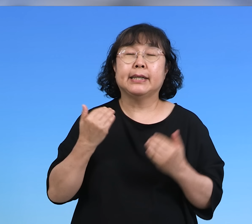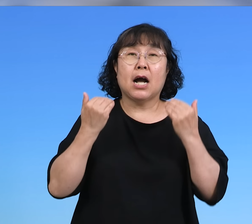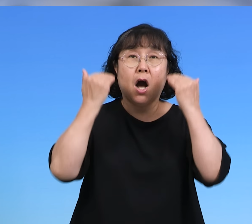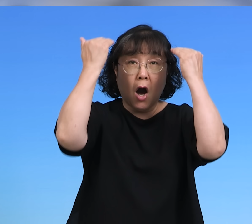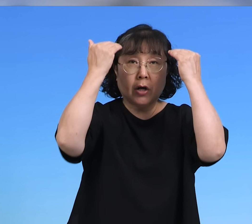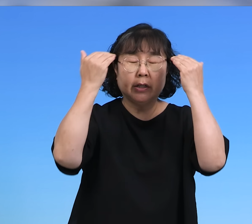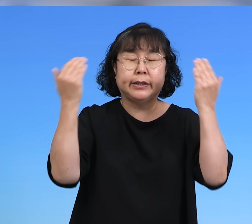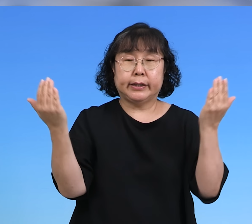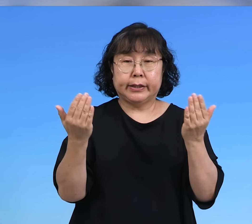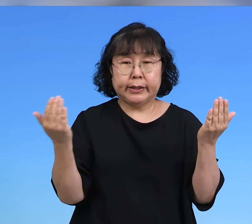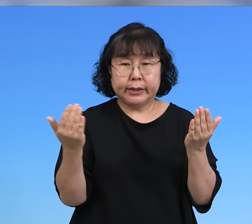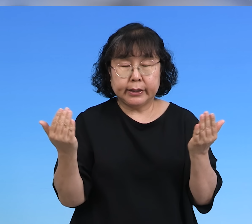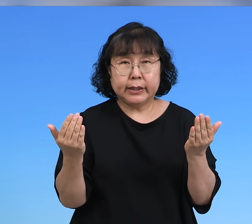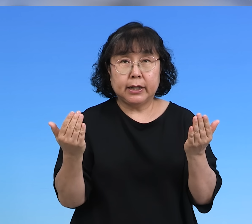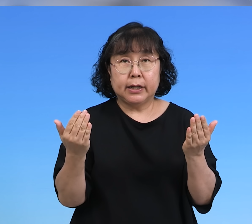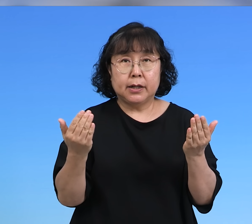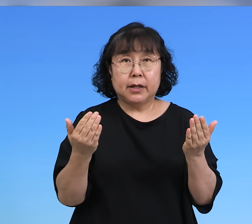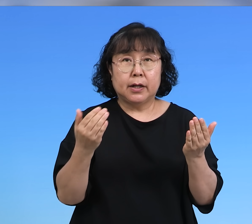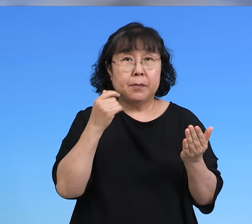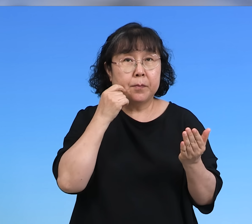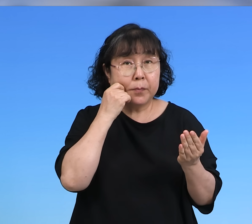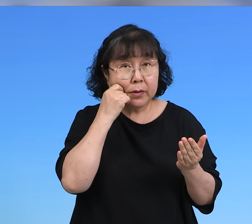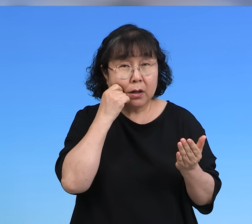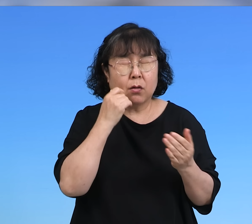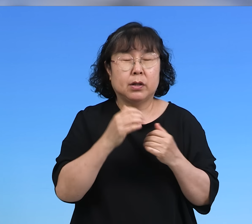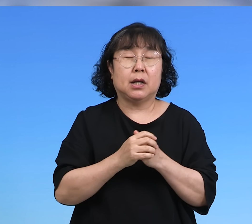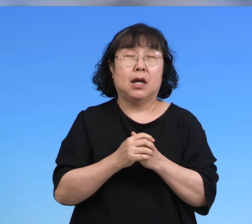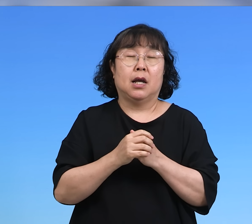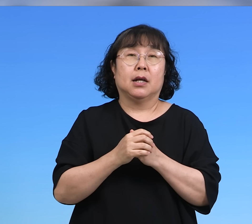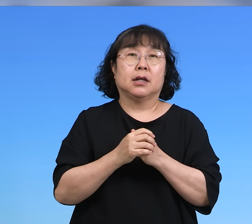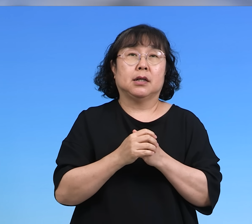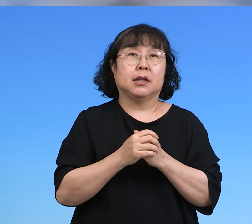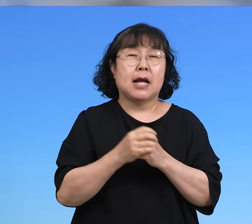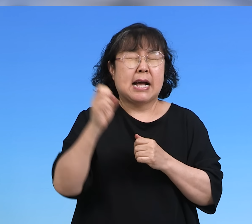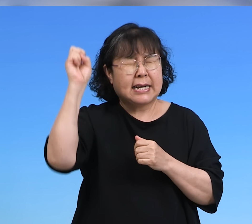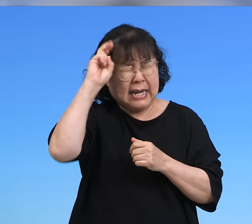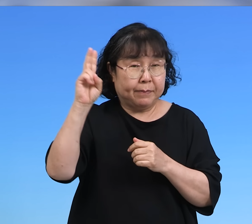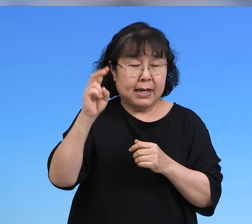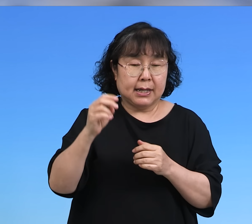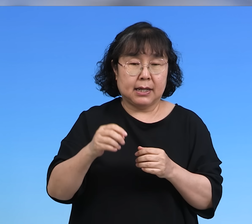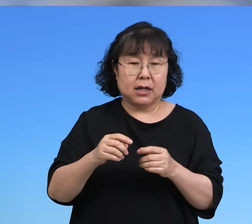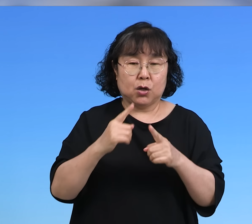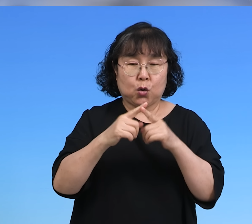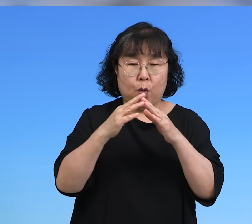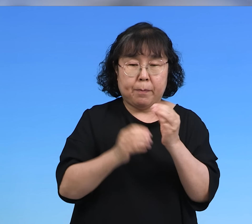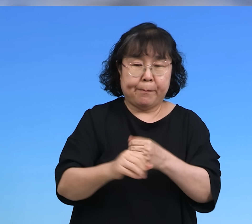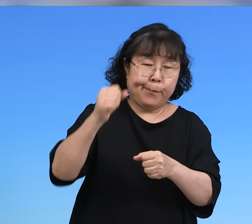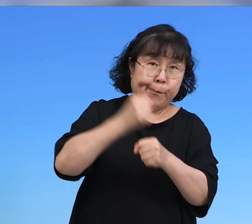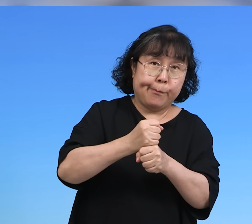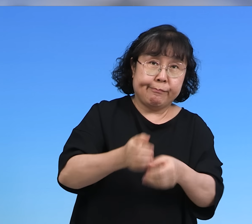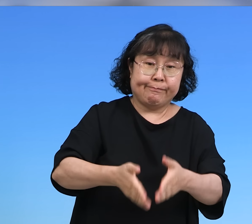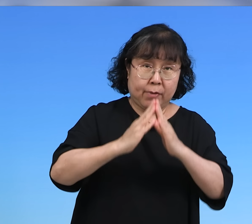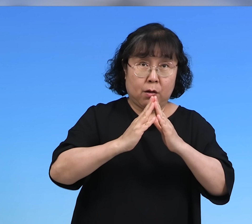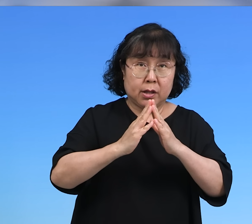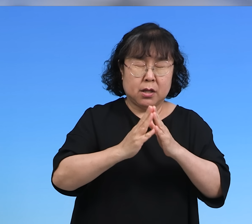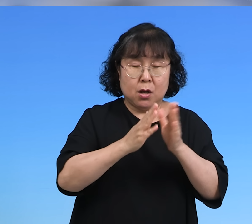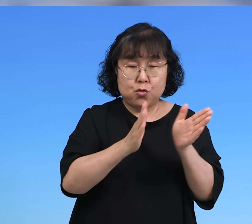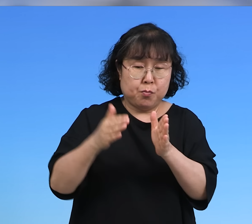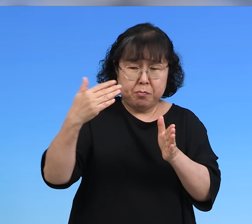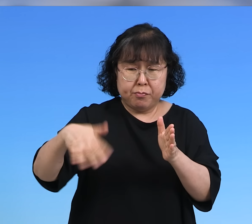제가 이제 어른 사역을 안 하고 갑자기 이제 개척을 하는 바람에 이제 그 옥하는 목사님이 갑자기 개척하라